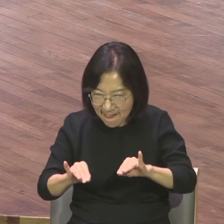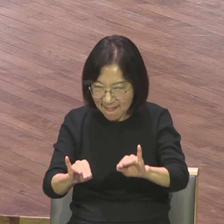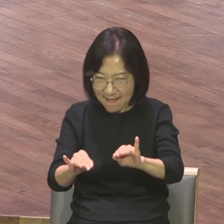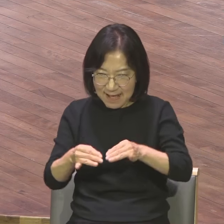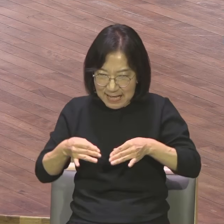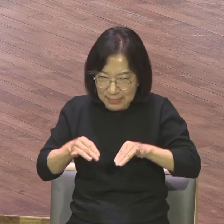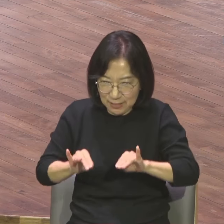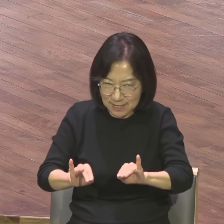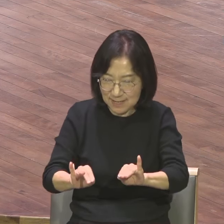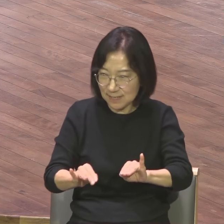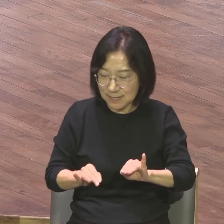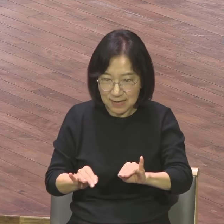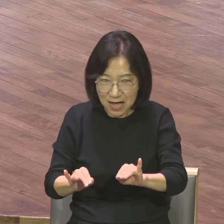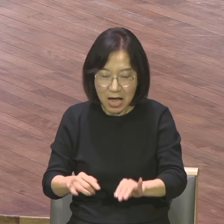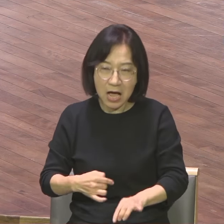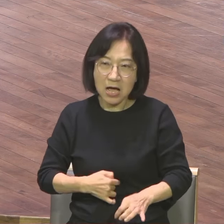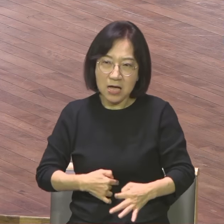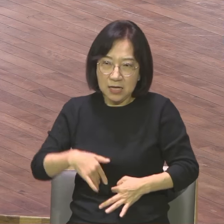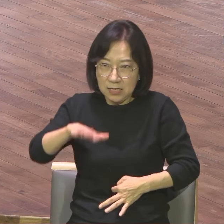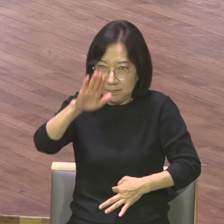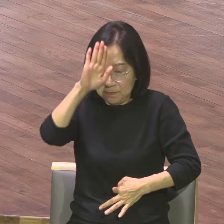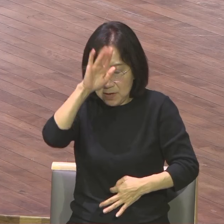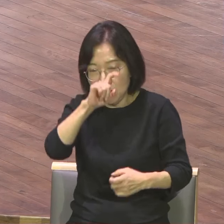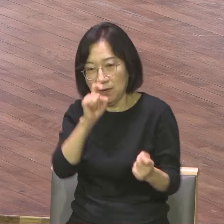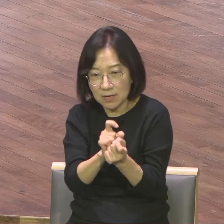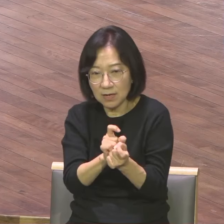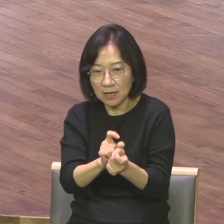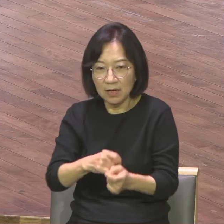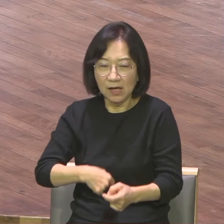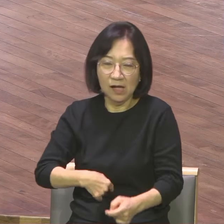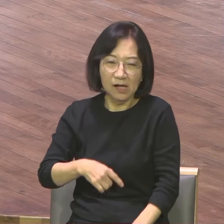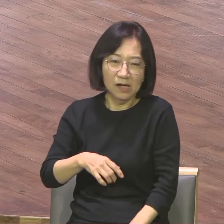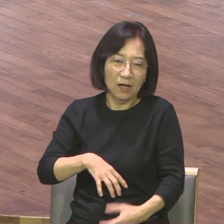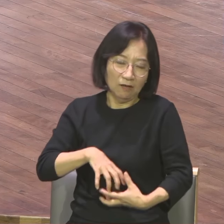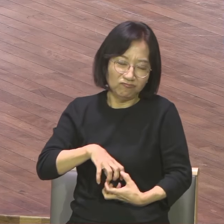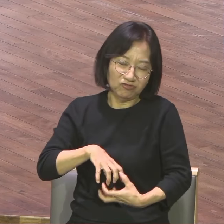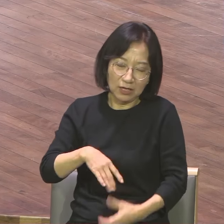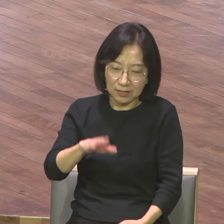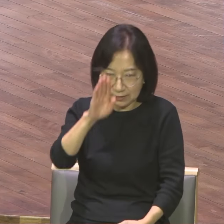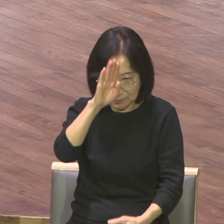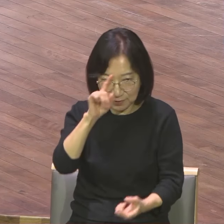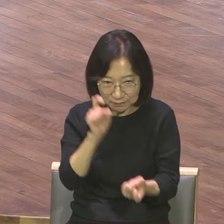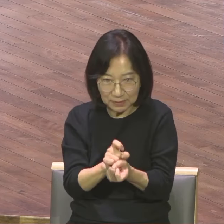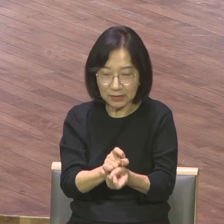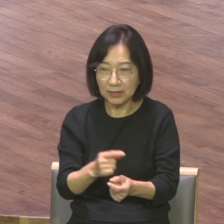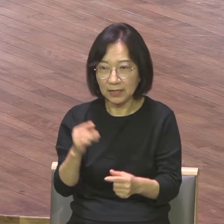그래 위장병 오고 당뇨병 오고 막. 밤새도록 고민해가지고.